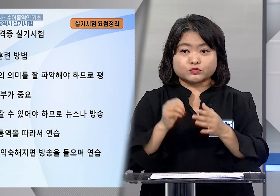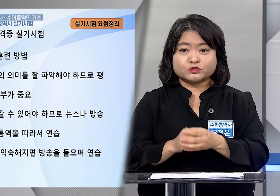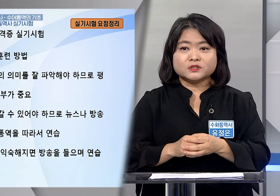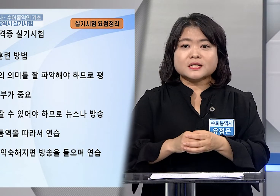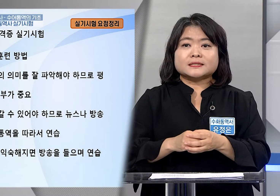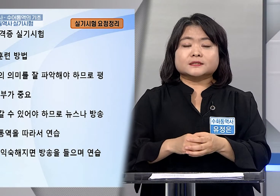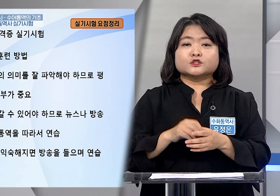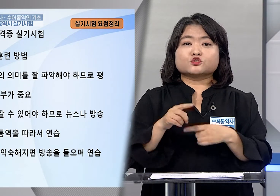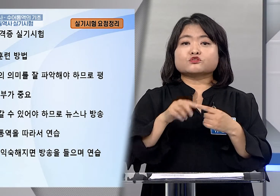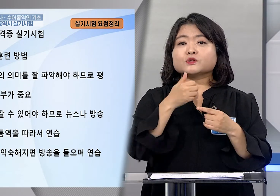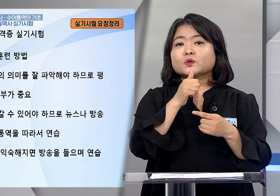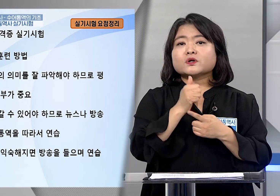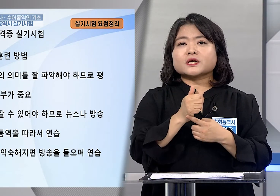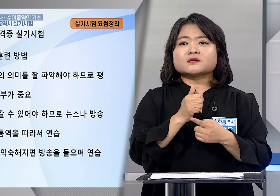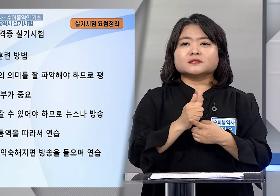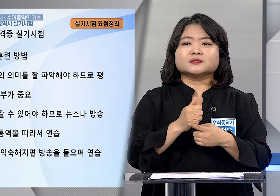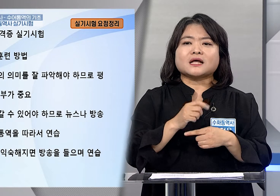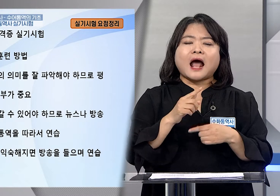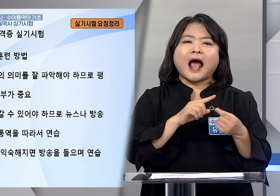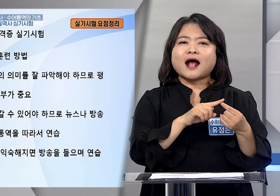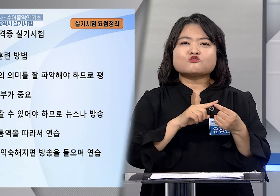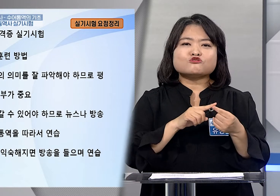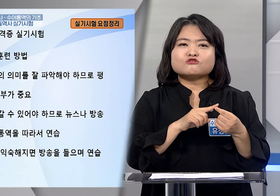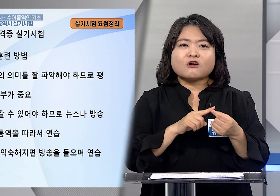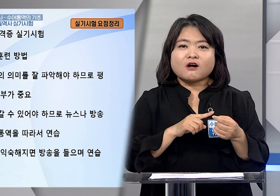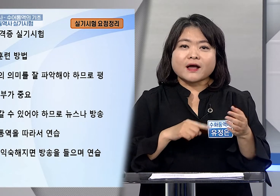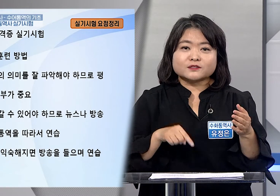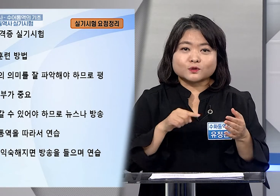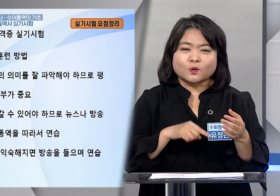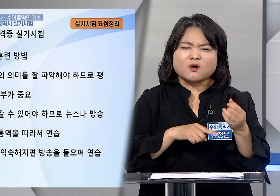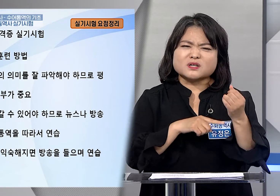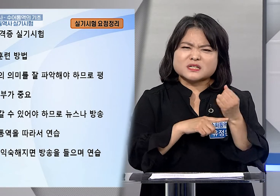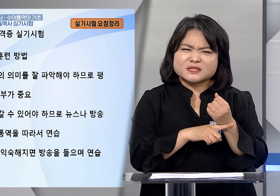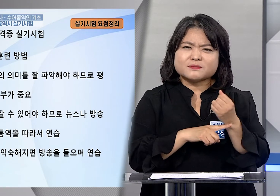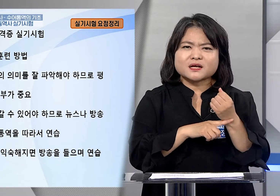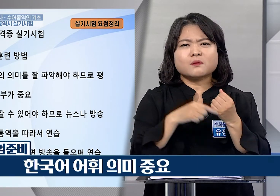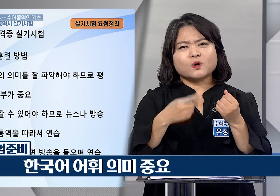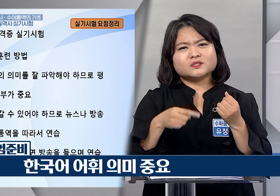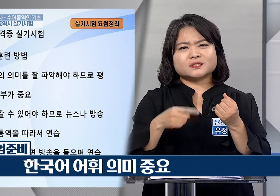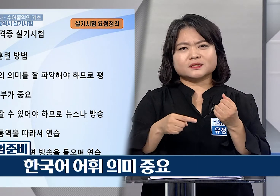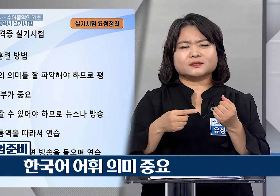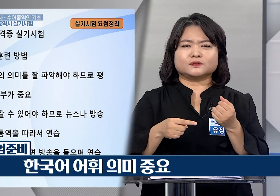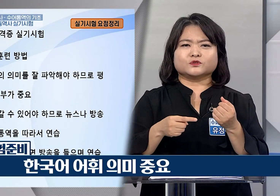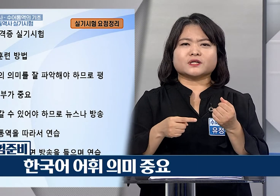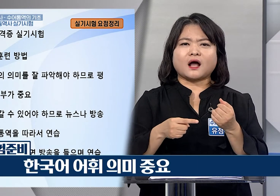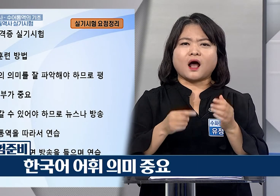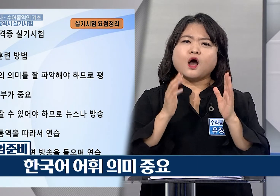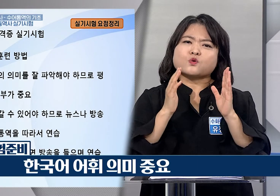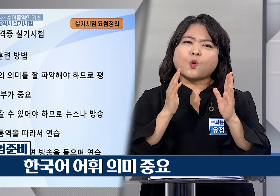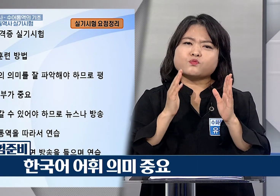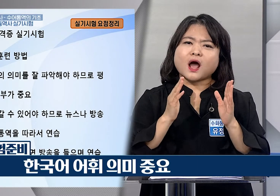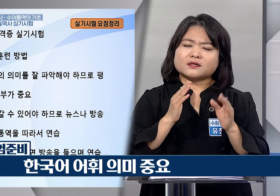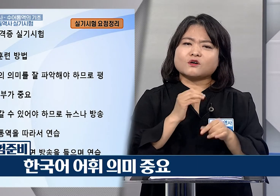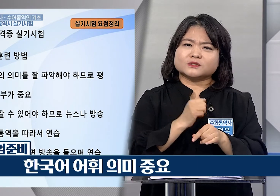공부. 수어 통역에서는 한국어에서도 의미가 뭔지를 우리가 공부하는